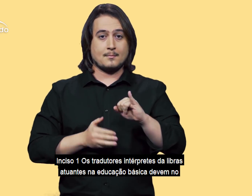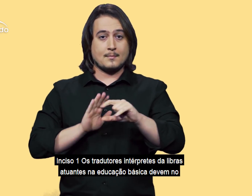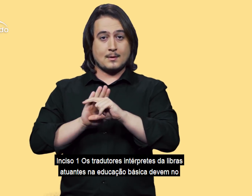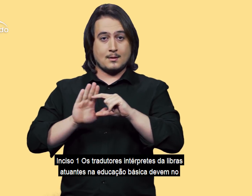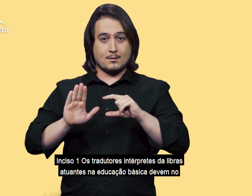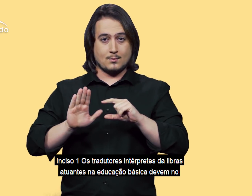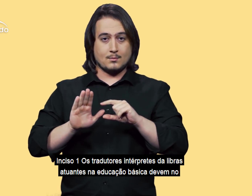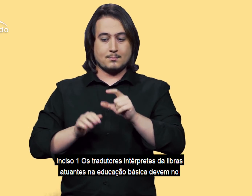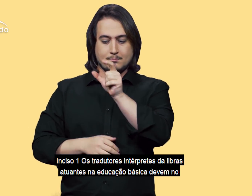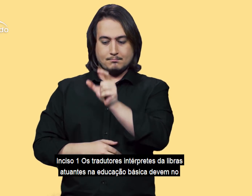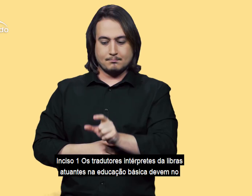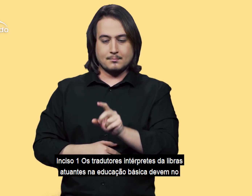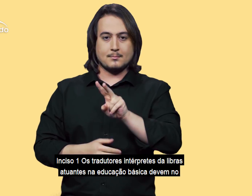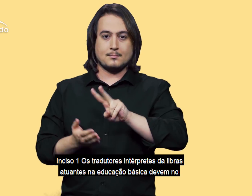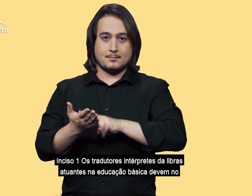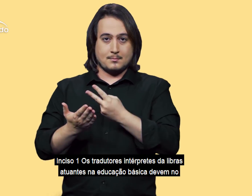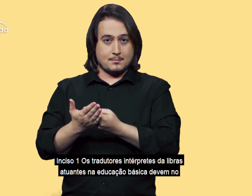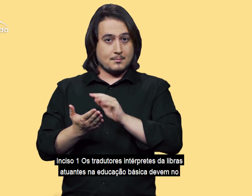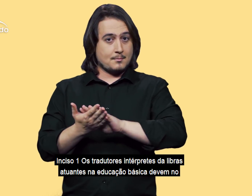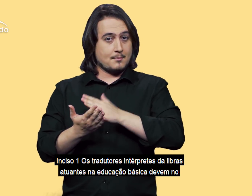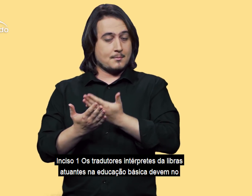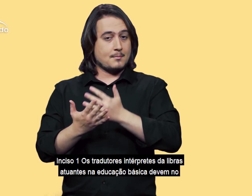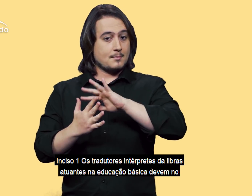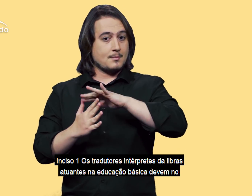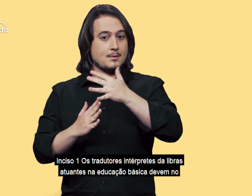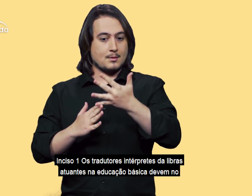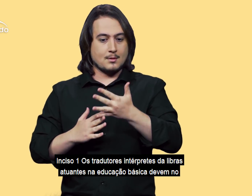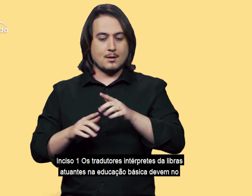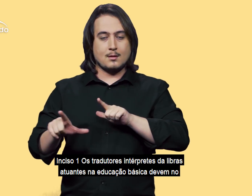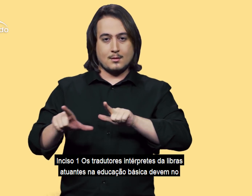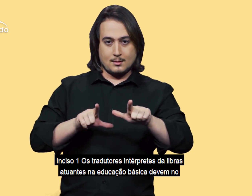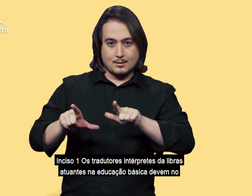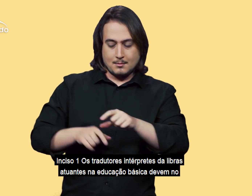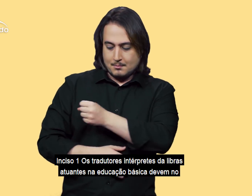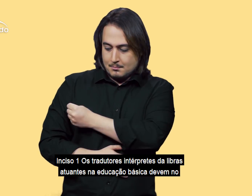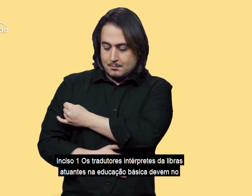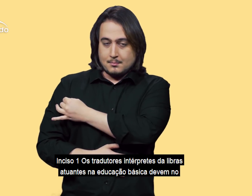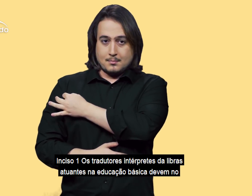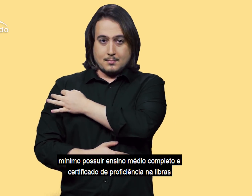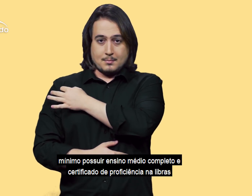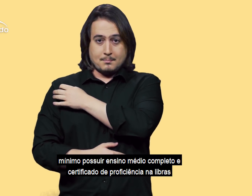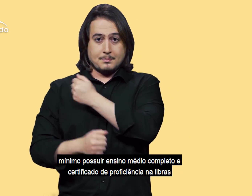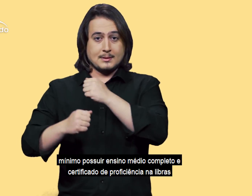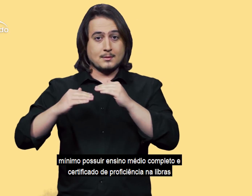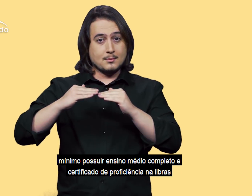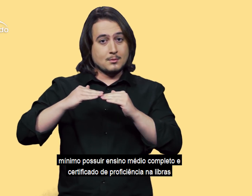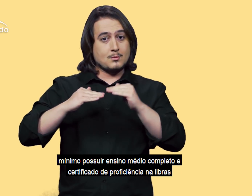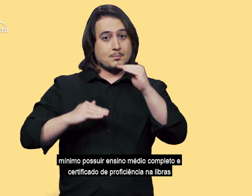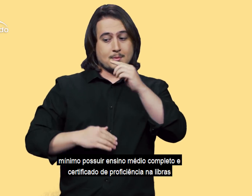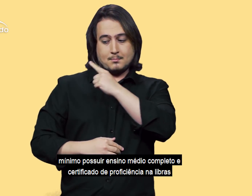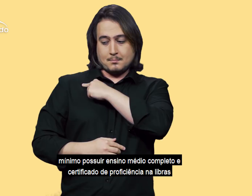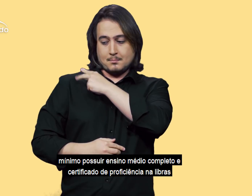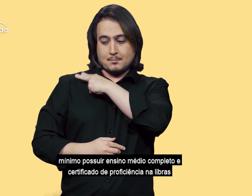intérpretes da libras atuantes na educação básica devem no mínimo possuir ensino médio completo